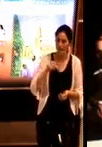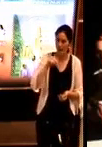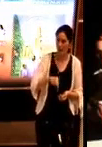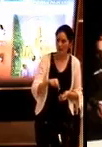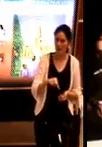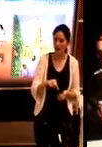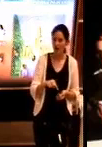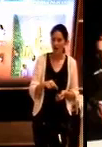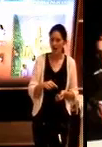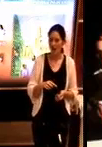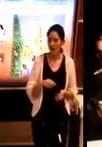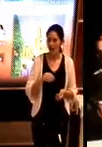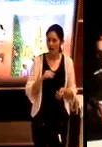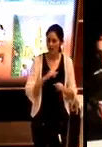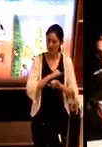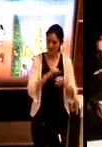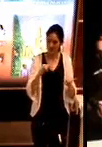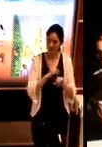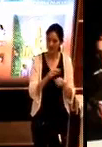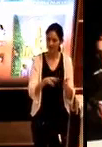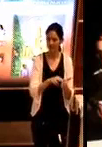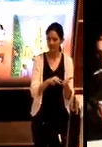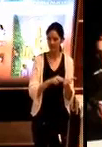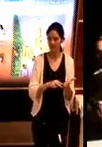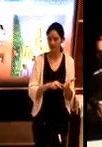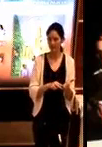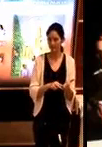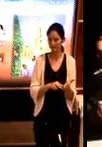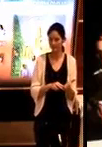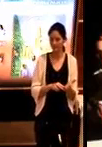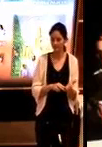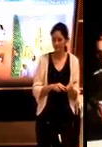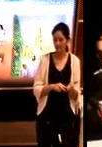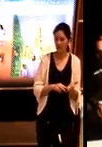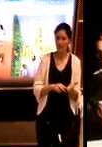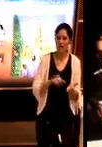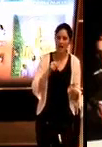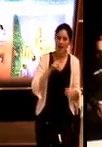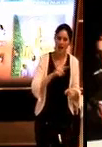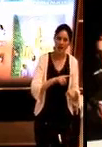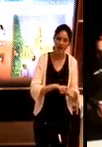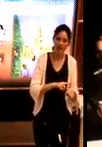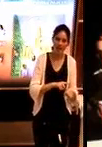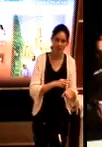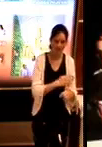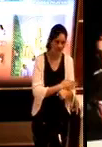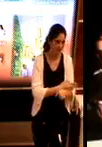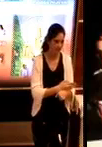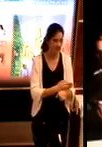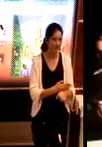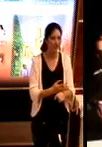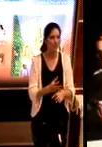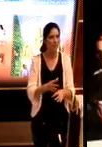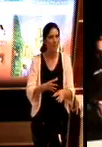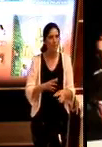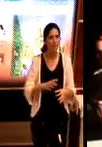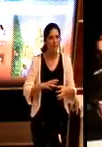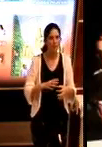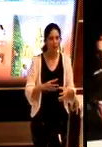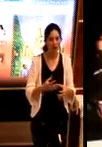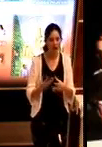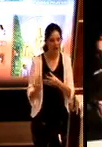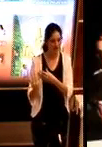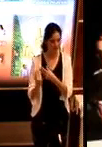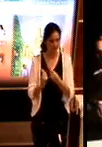nos insta y dice lo siguiente. Porque dice, en tiempo aceptable te he oído y en día de salvación